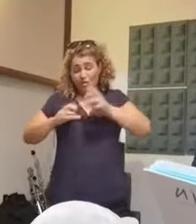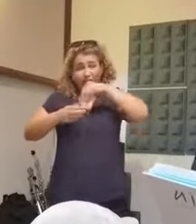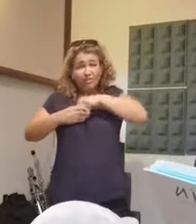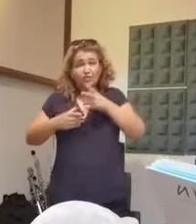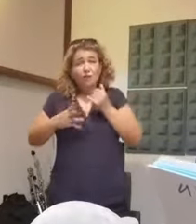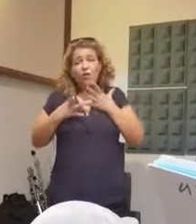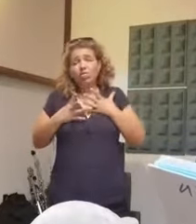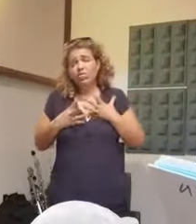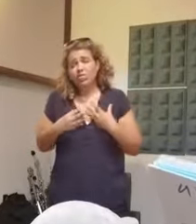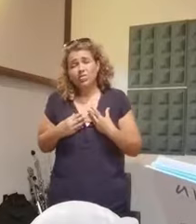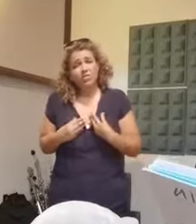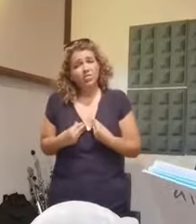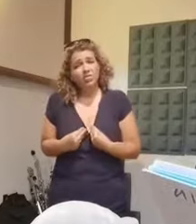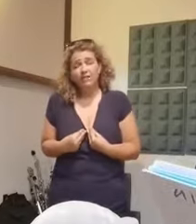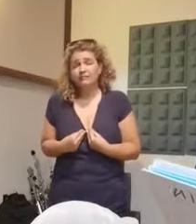nunca se volvió a ir.